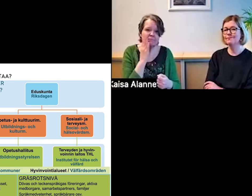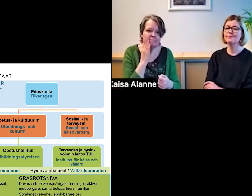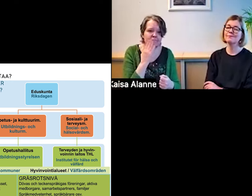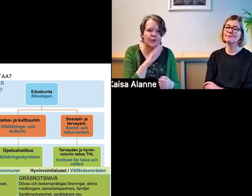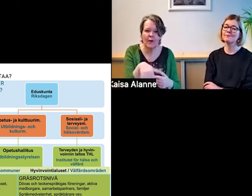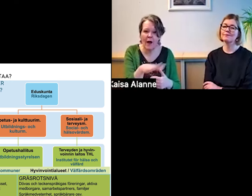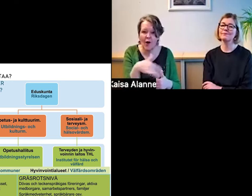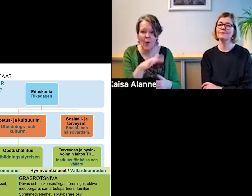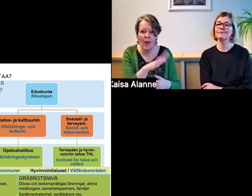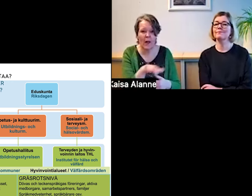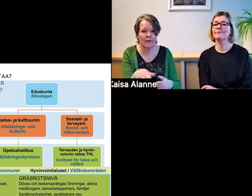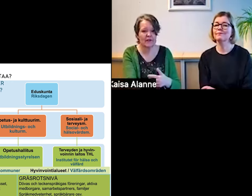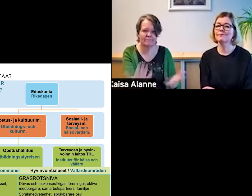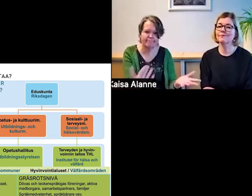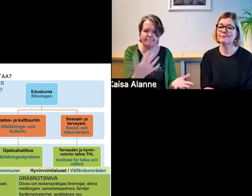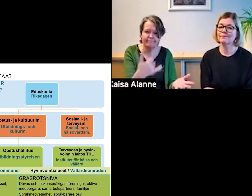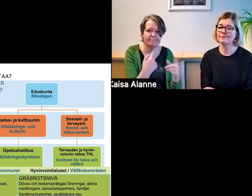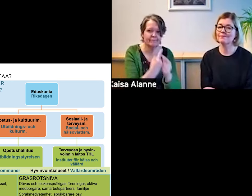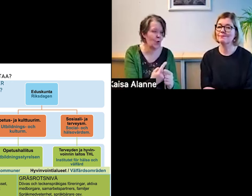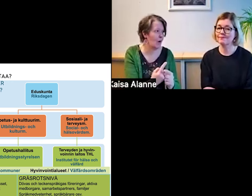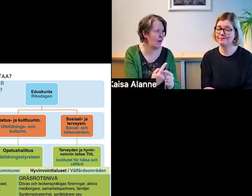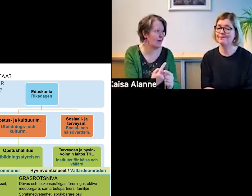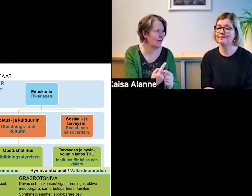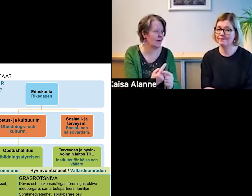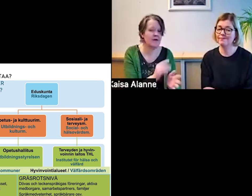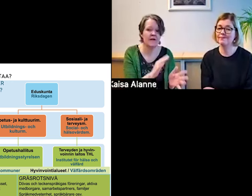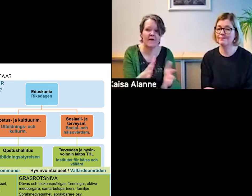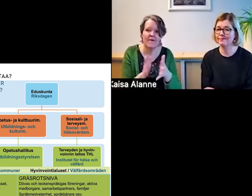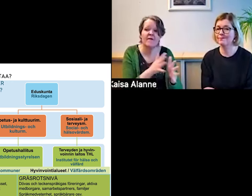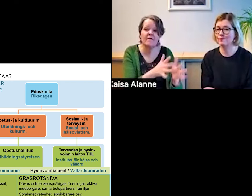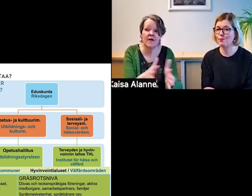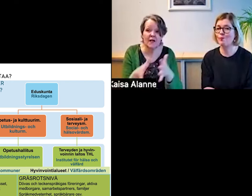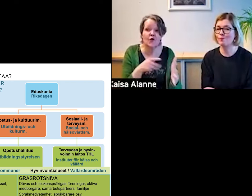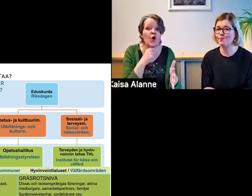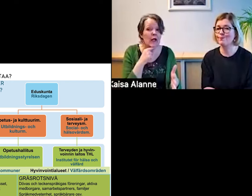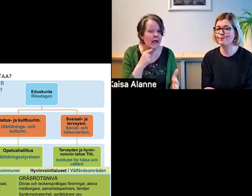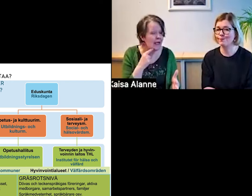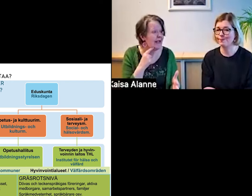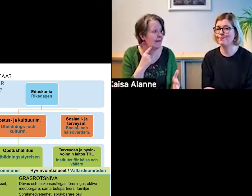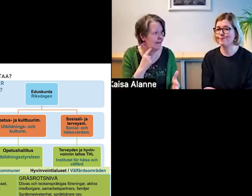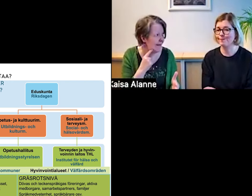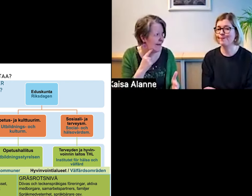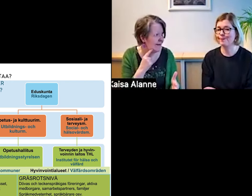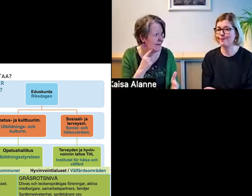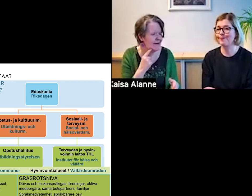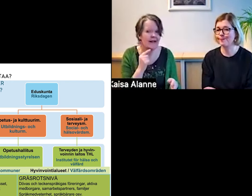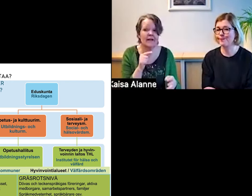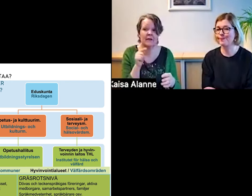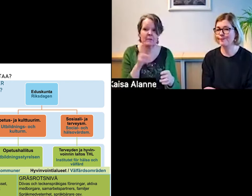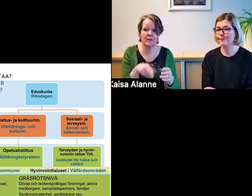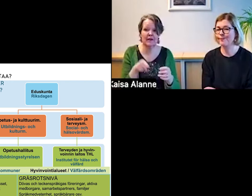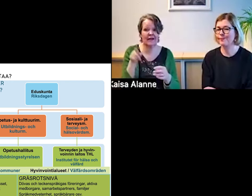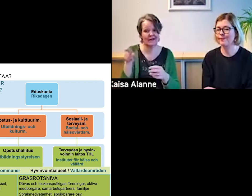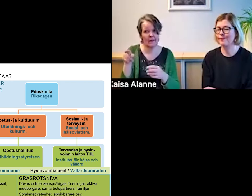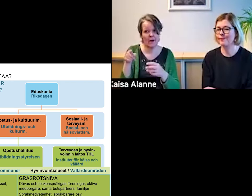sen lapsen kiinnostuksen mukaan niin koottaa sitä viittomakielistä ympäristöä hänelle, ja että siellä